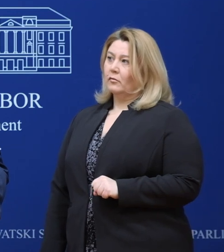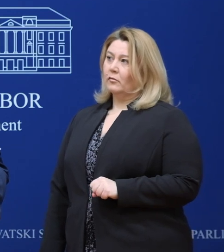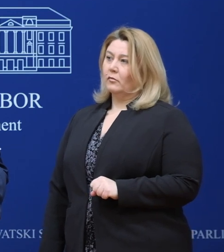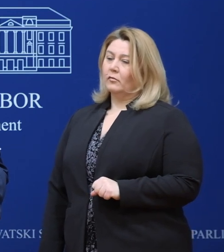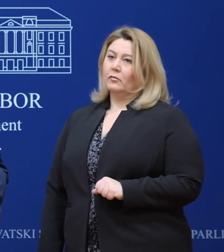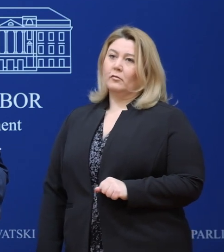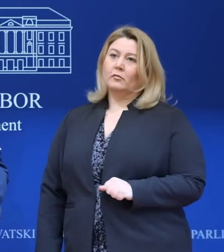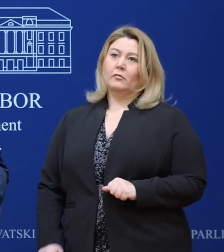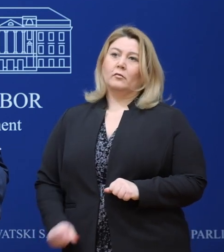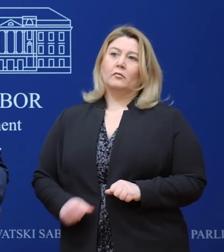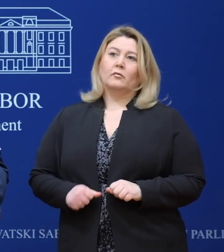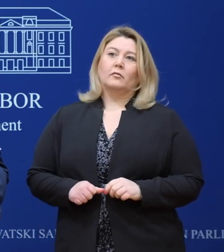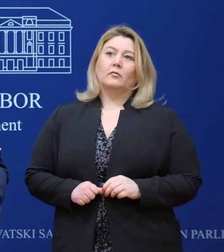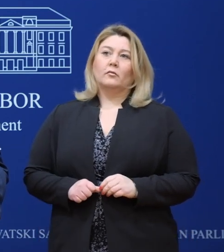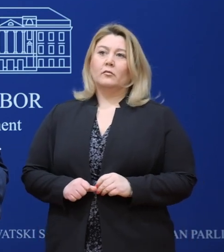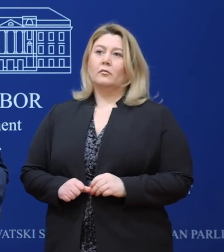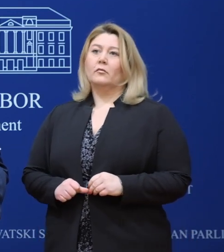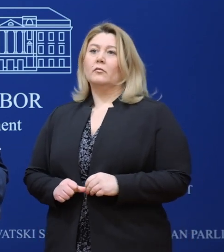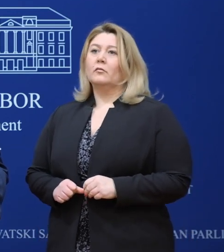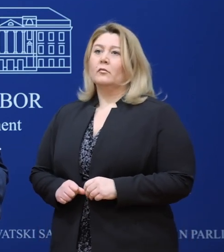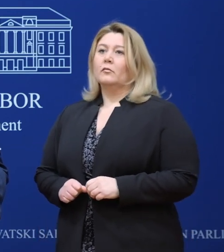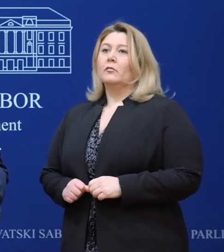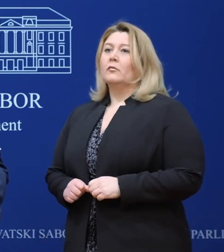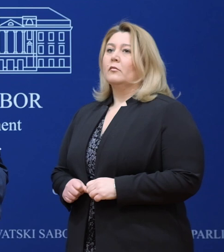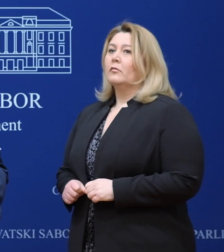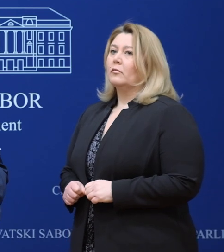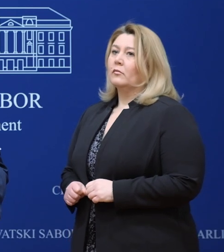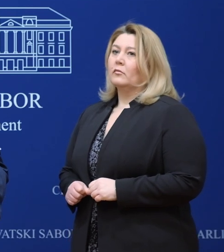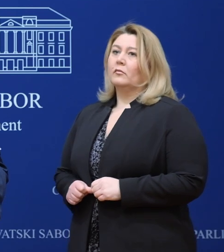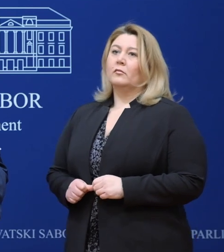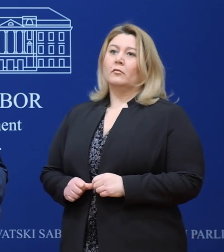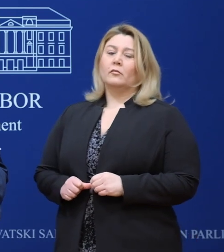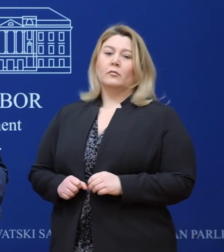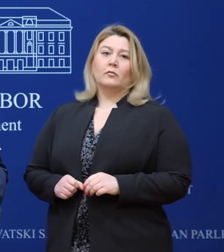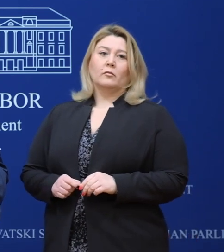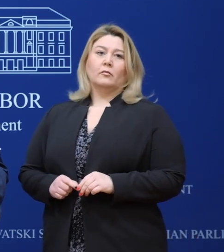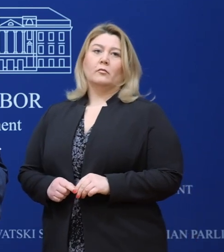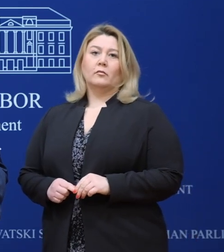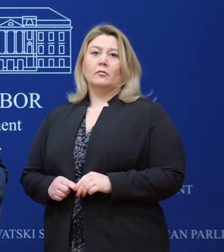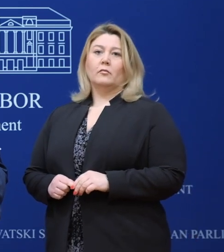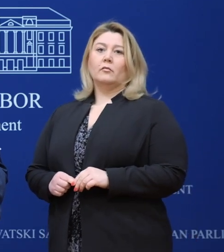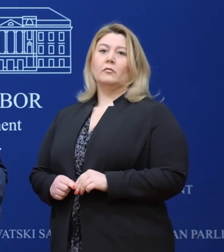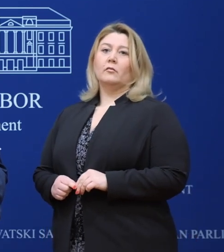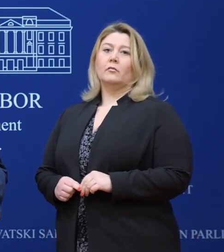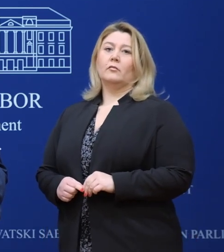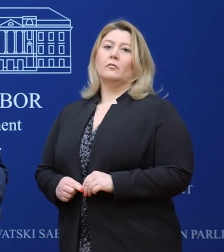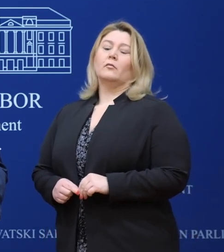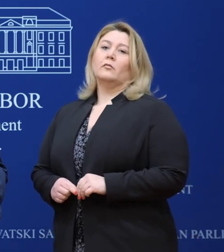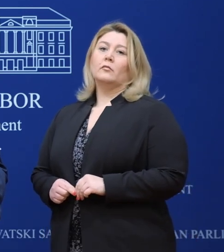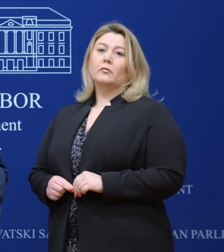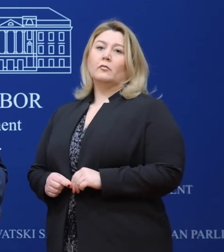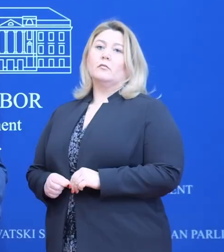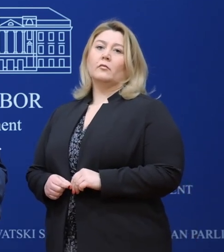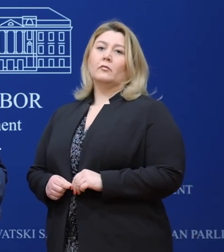je o prostoru kojim se ne gospodari, koji je devastiran, o kojemu nema nikakve vizije što ćemo s njim,